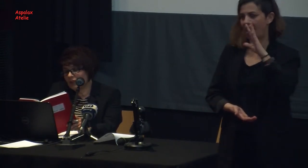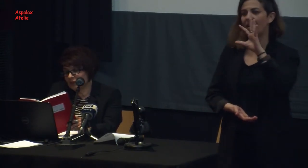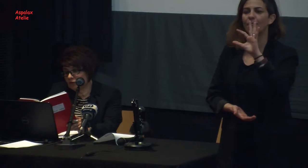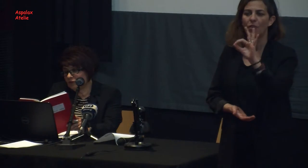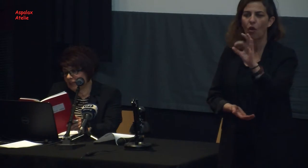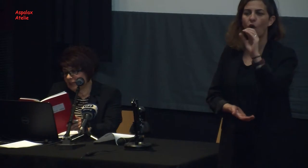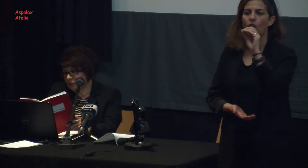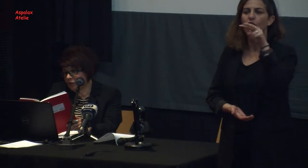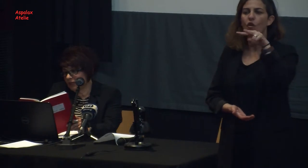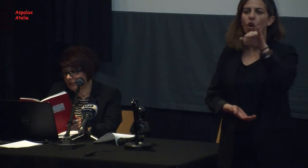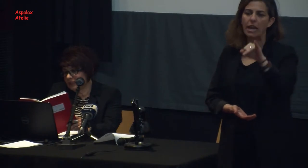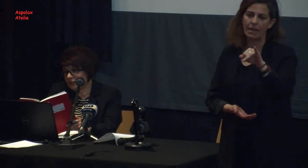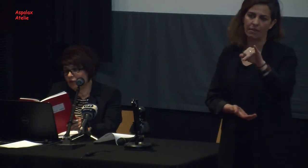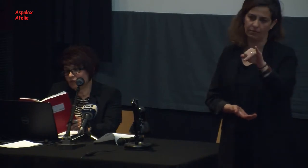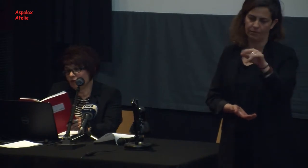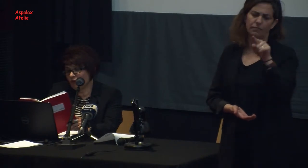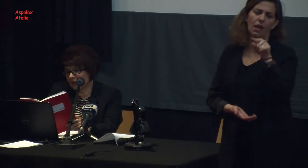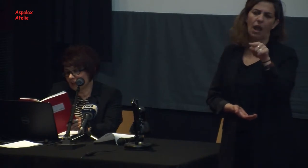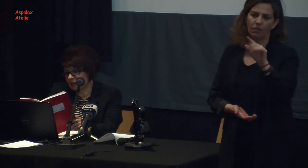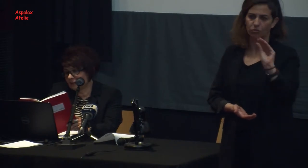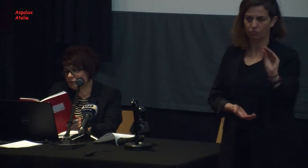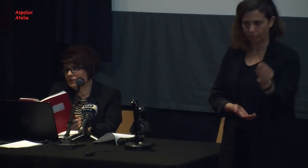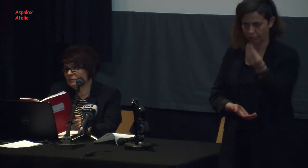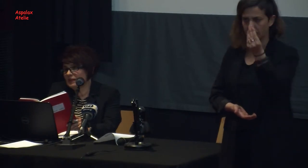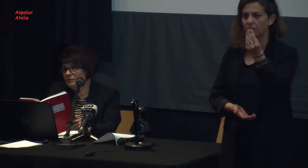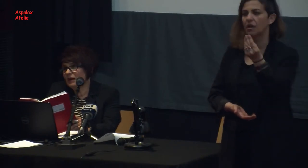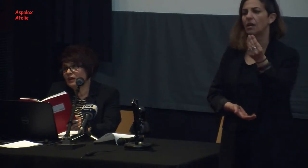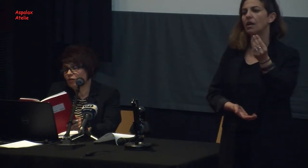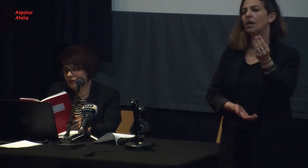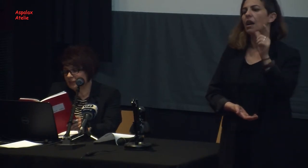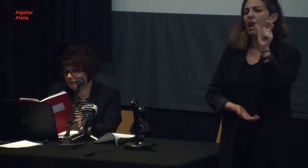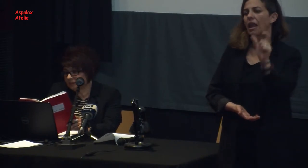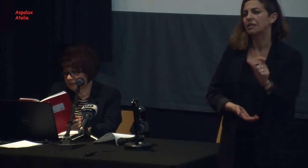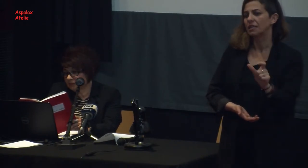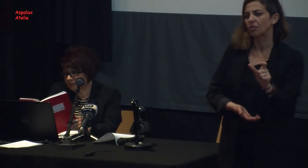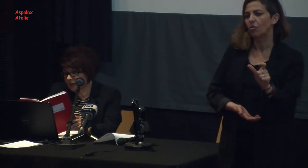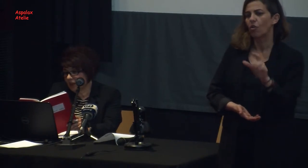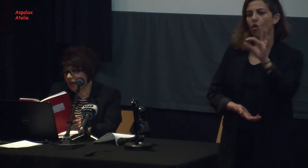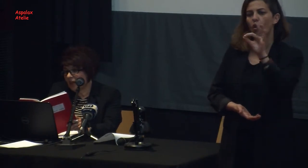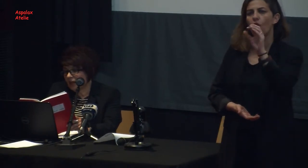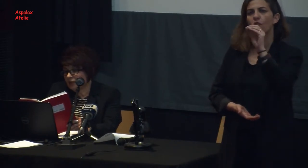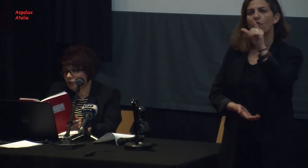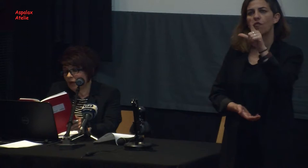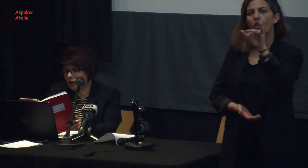Το φολή αυτό βγαίνει από το λατινικό φόλια, που σημαίνει μπαλόνι.